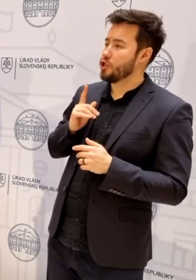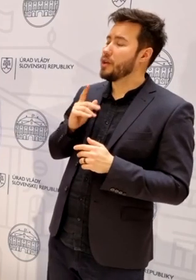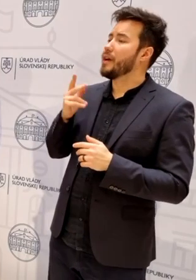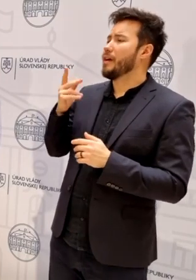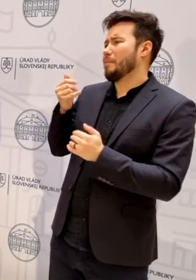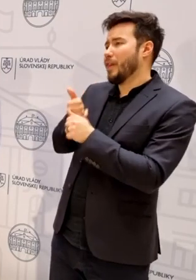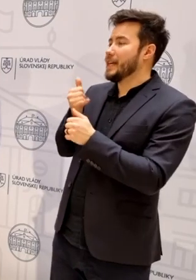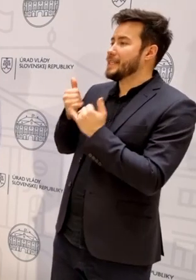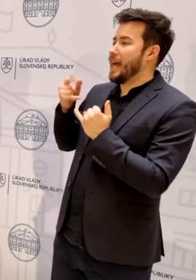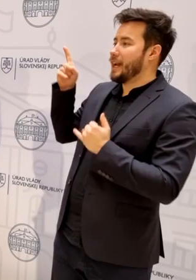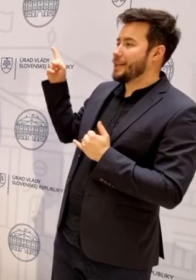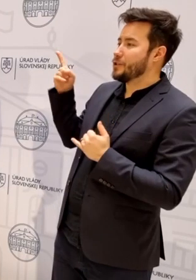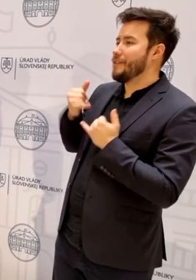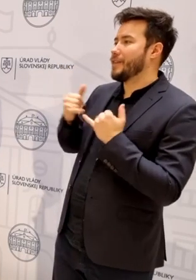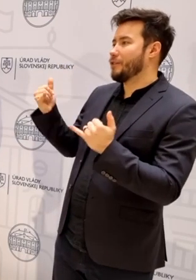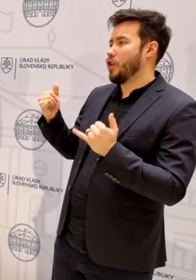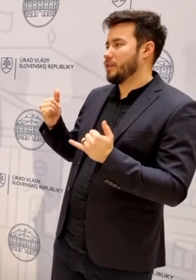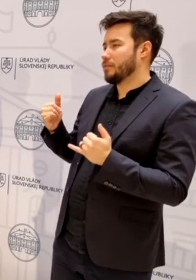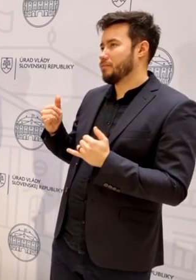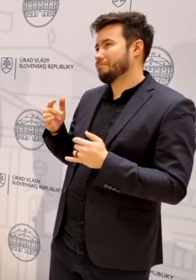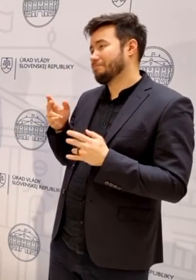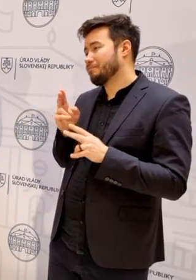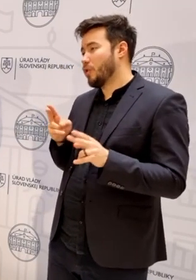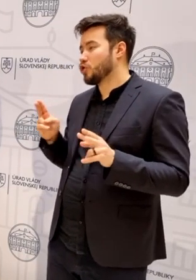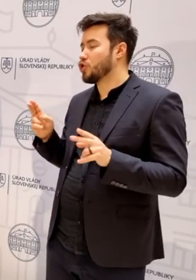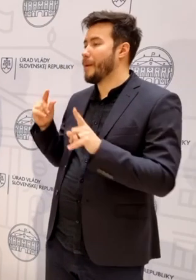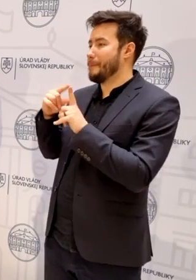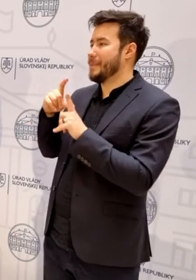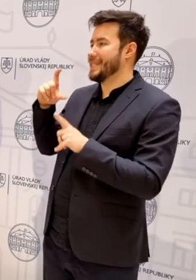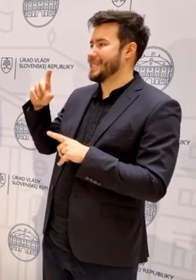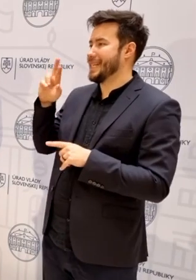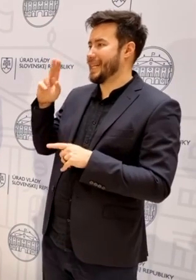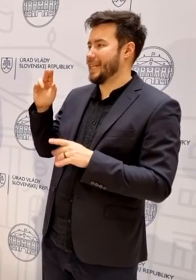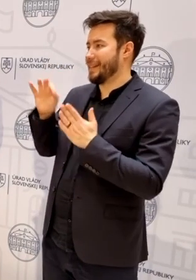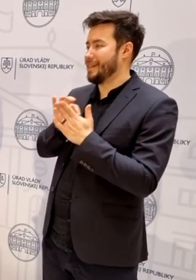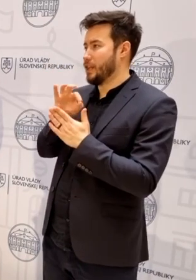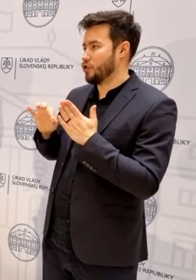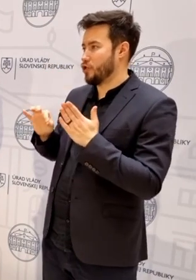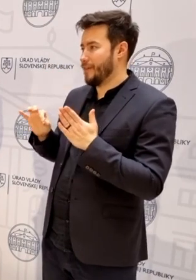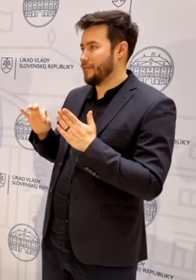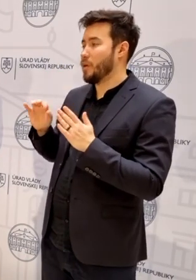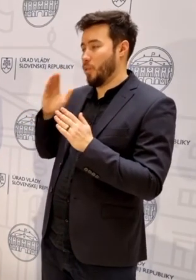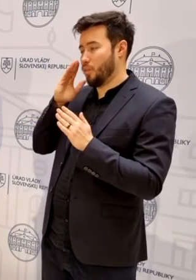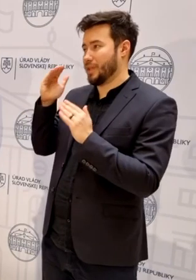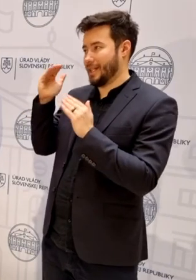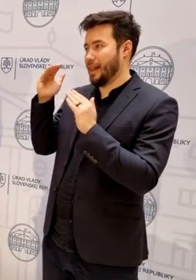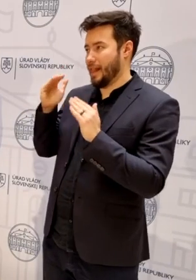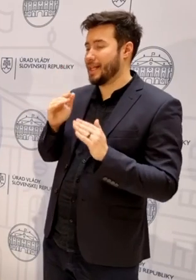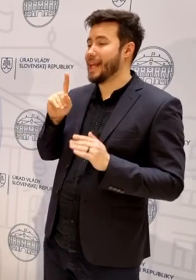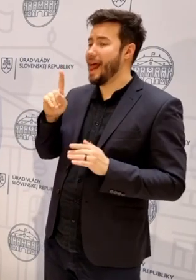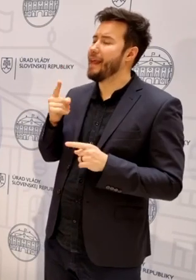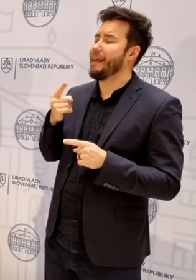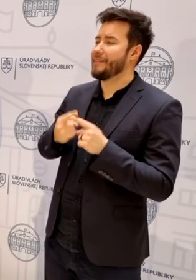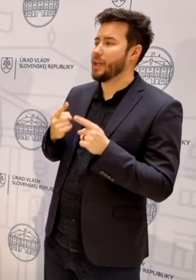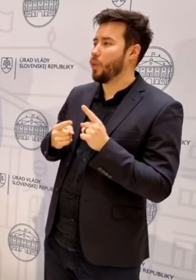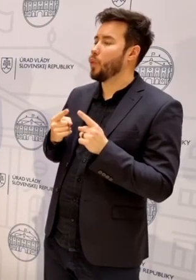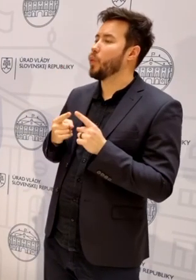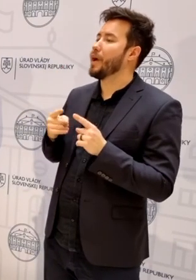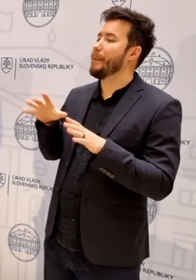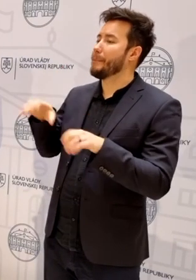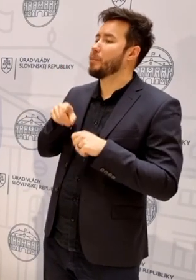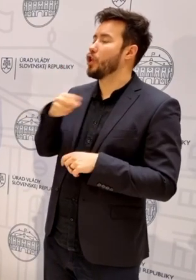že krivka možno PCR testov v incidencii bude klesať, ale tie príjmy budú ešte chvíľu stúpať.